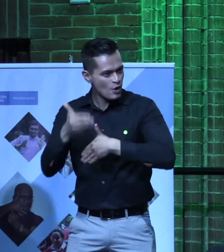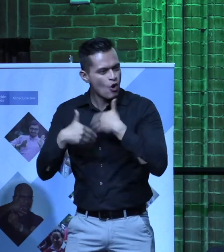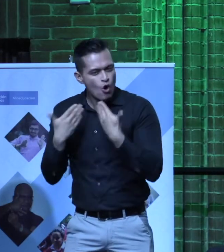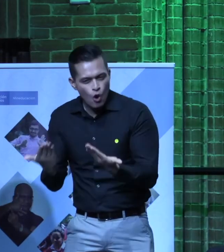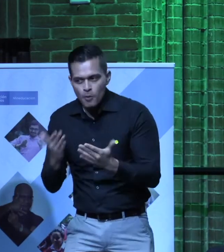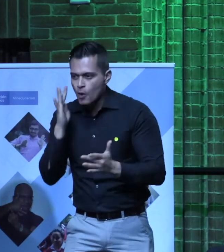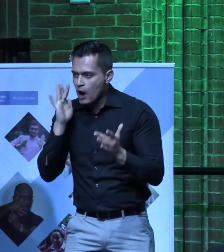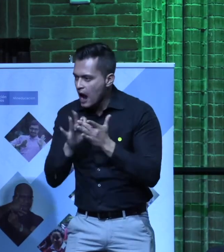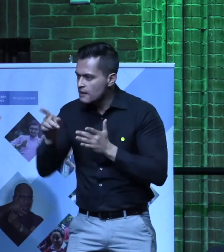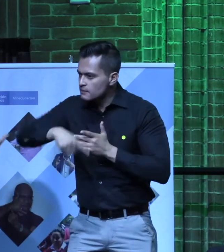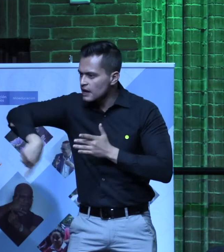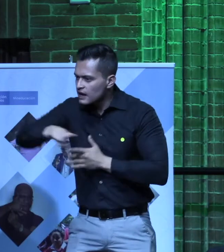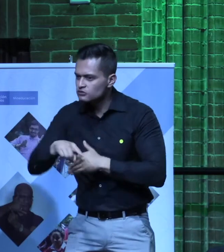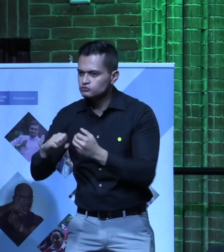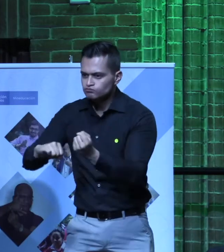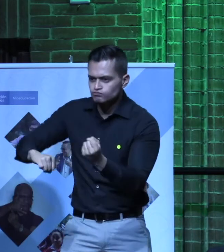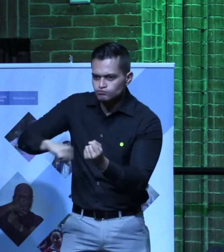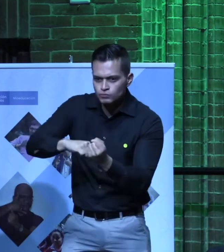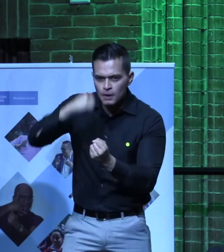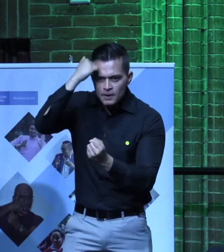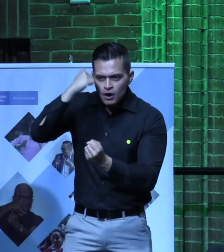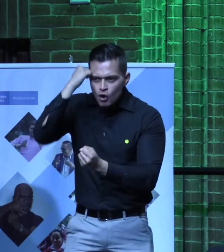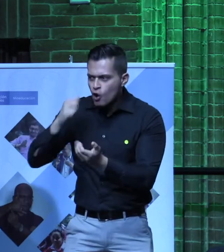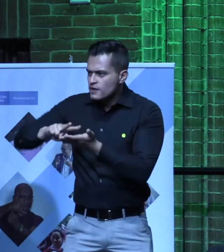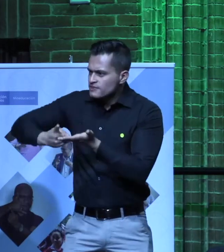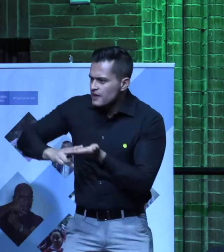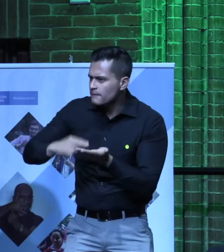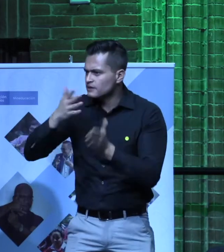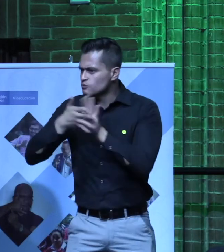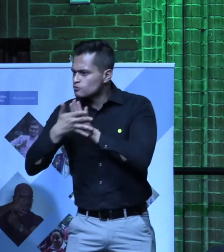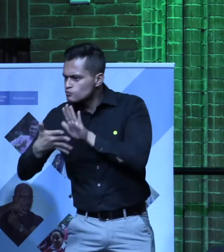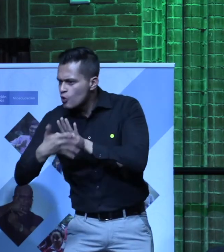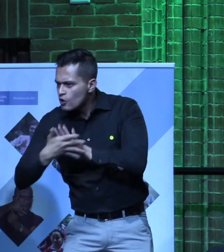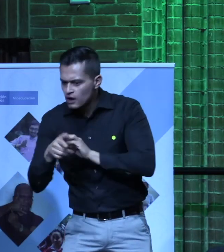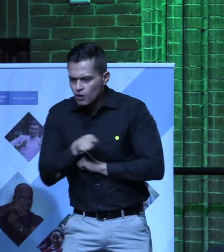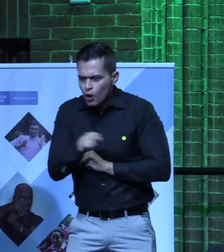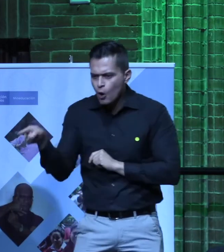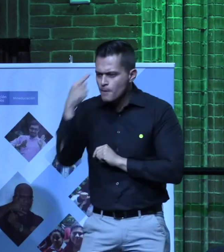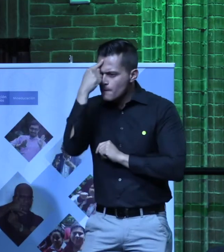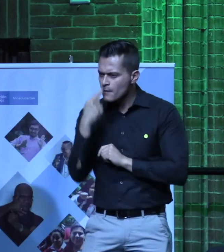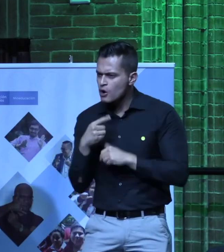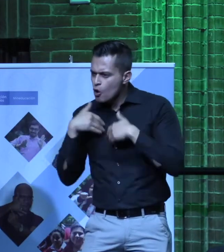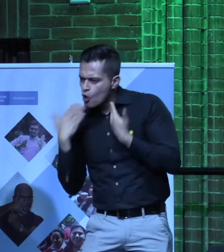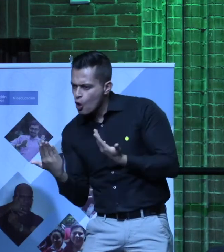los roles de los apoyos pedagógicos, de los intérpretes, de los modelos. Son